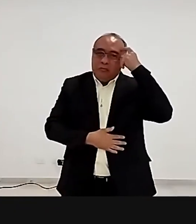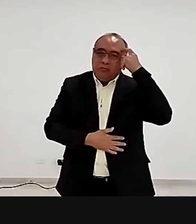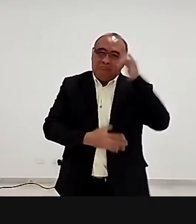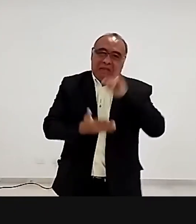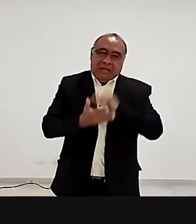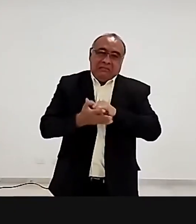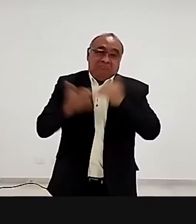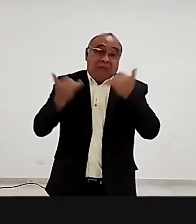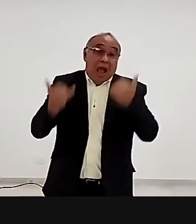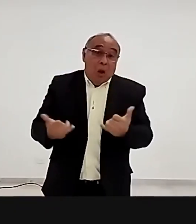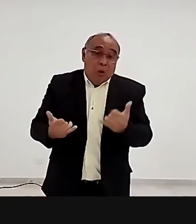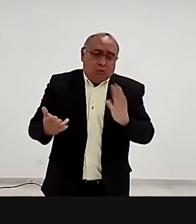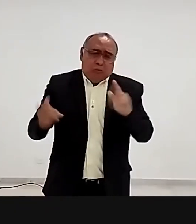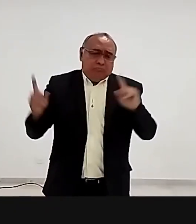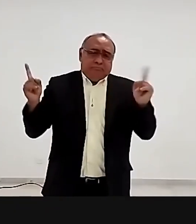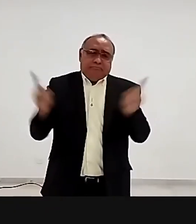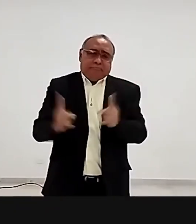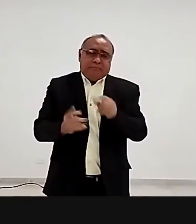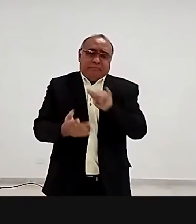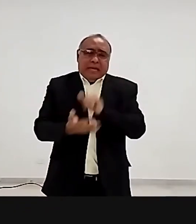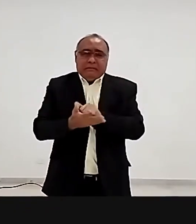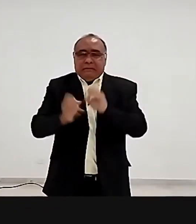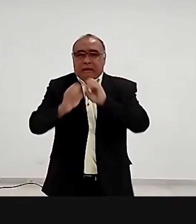a nosotros